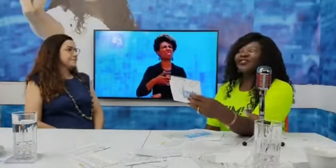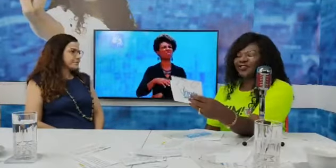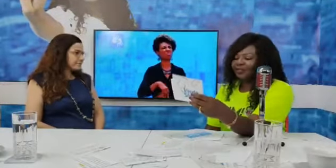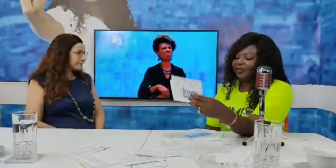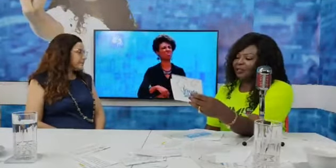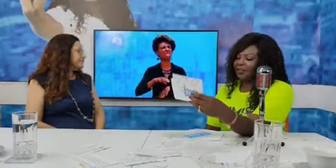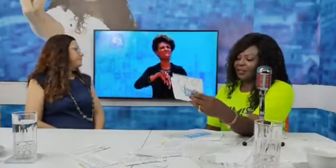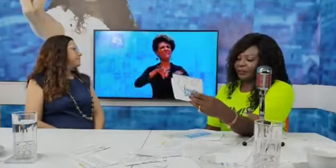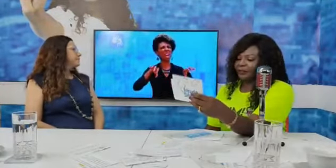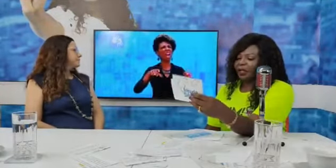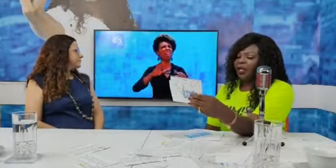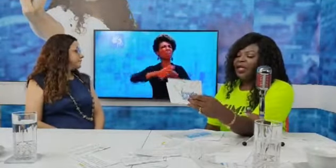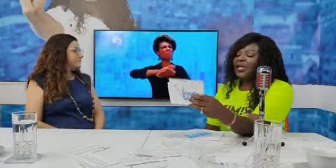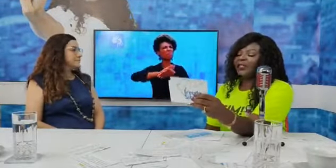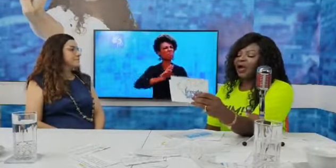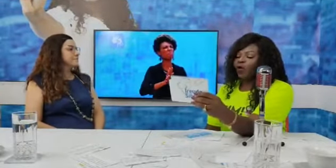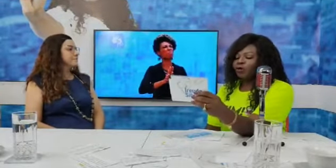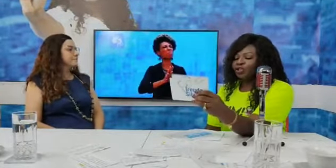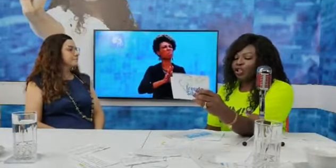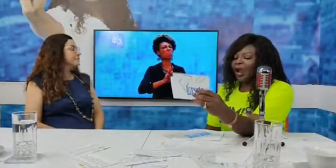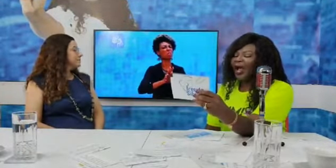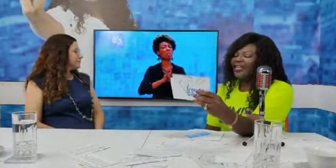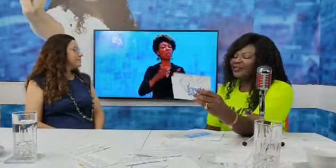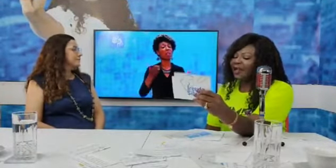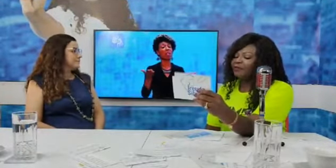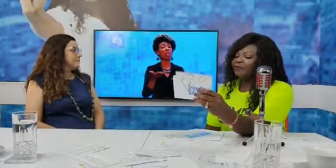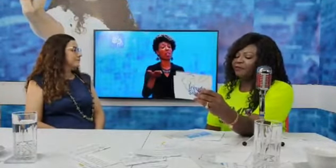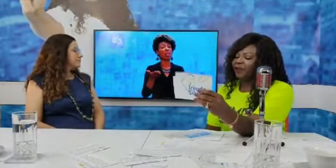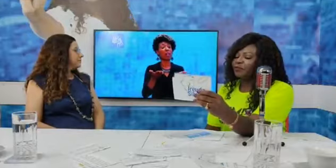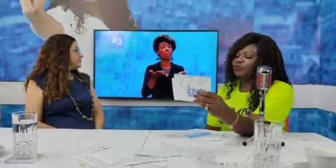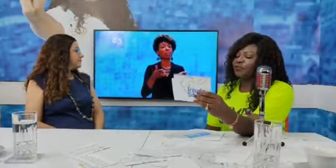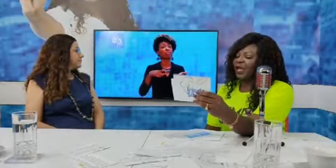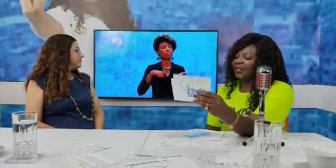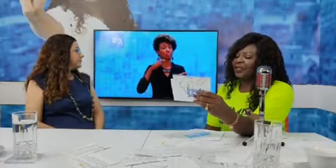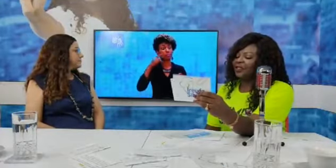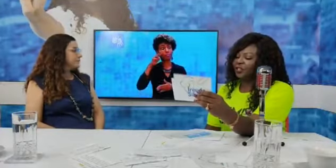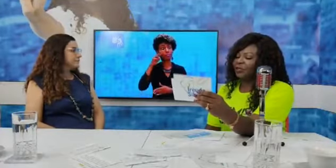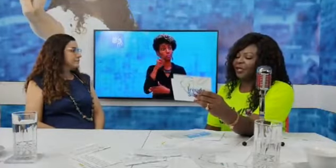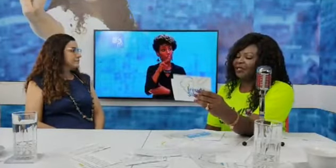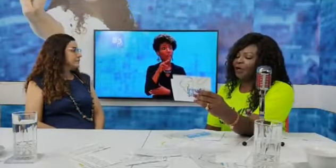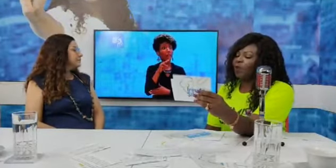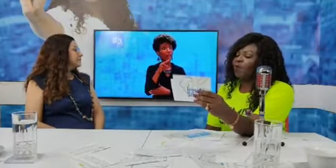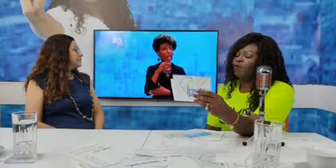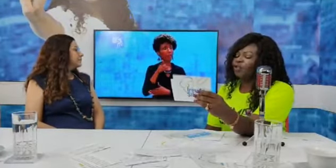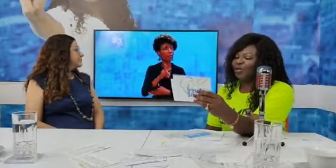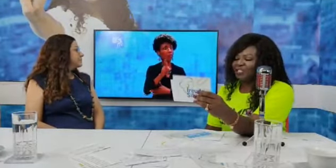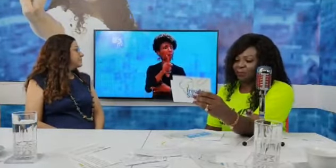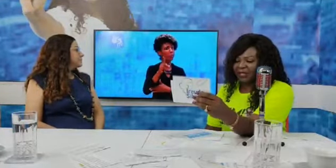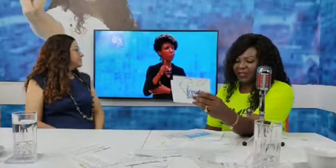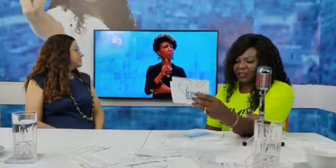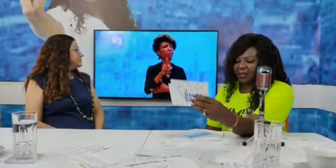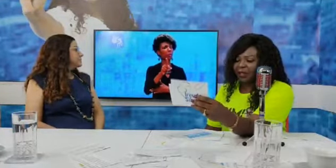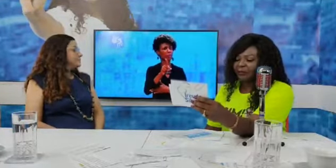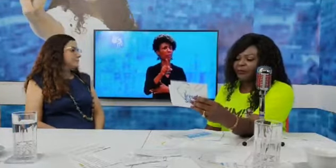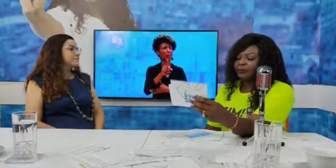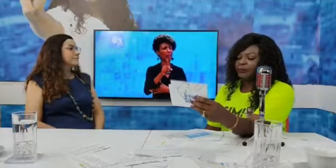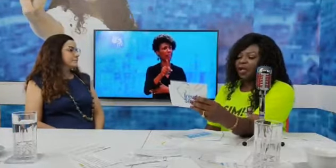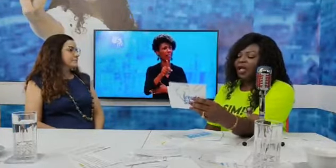e discriminação. E até hoje ainda vemos essa discriminação muito